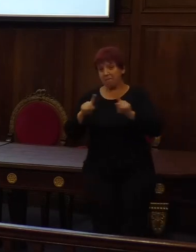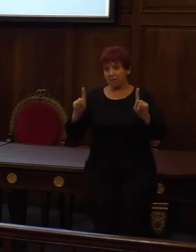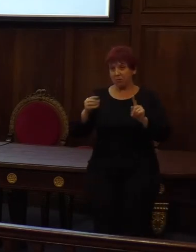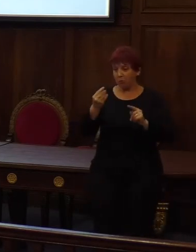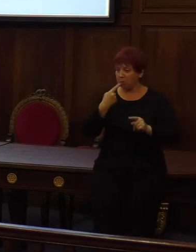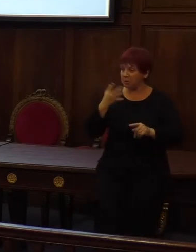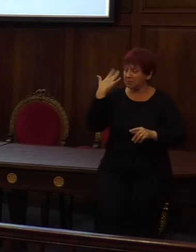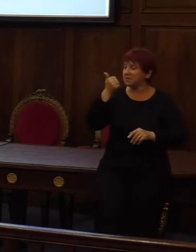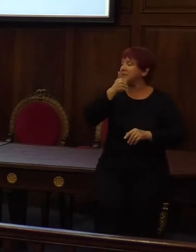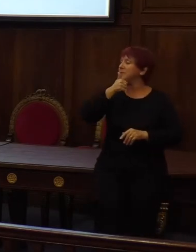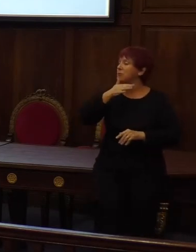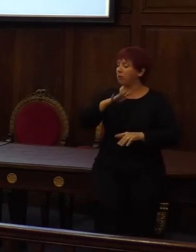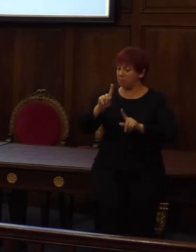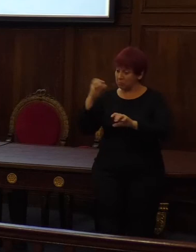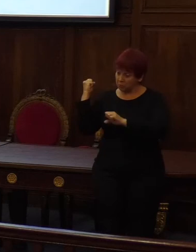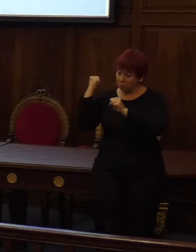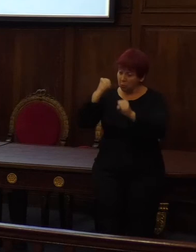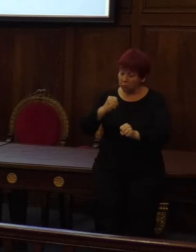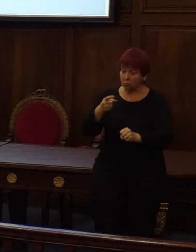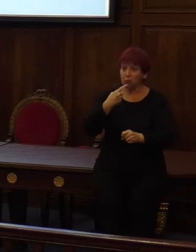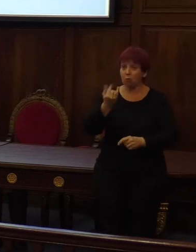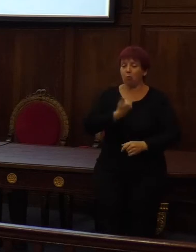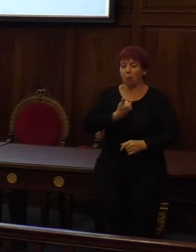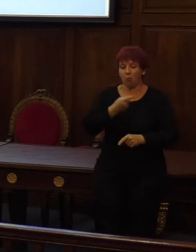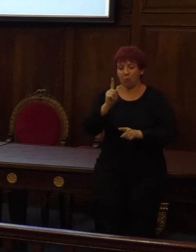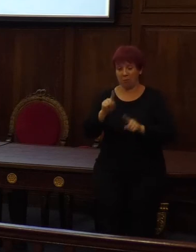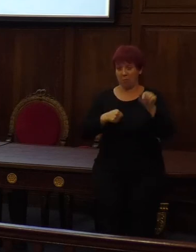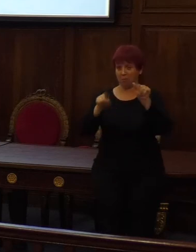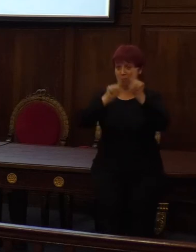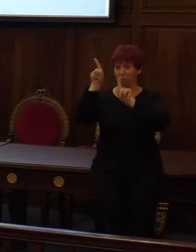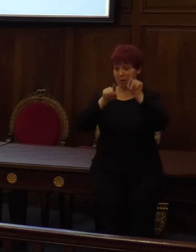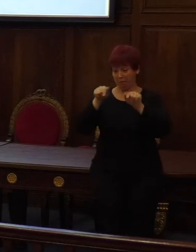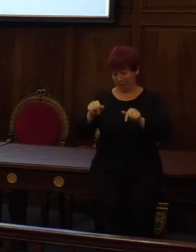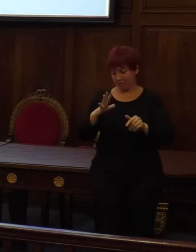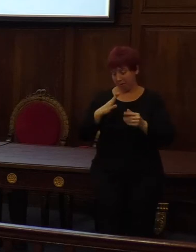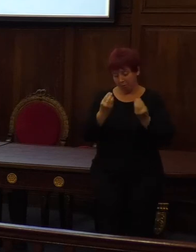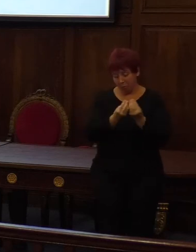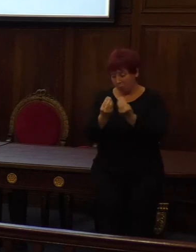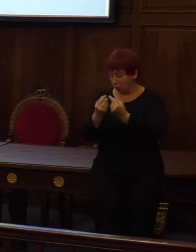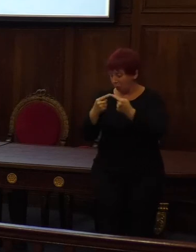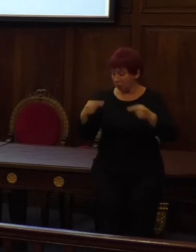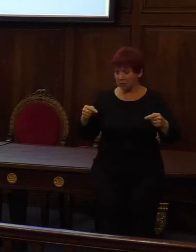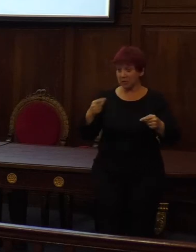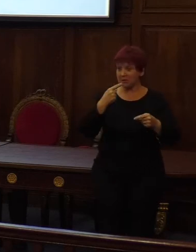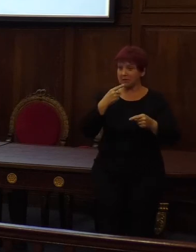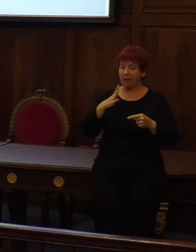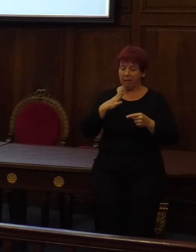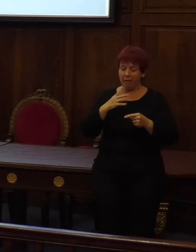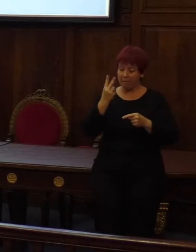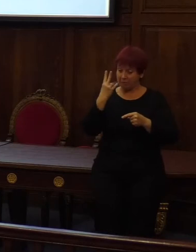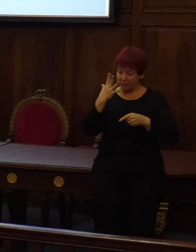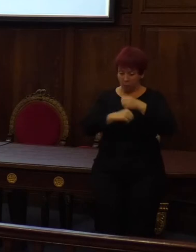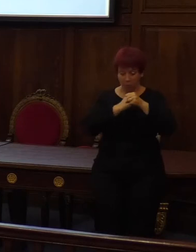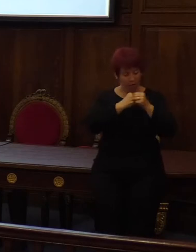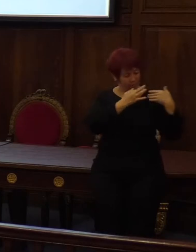pronto, termina con la fundación de la facultad. Y yo creo que tiene mucho que contarnos de lo que han sido estos 25 años de una